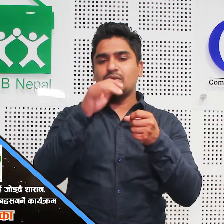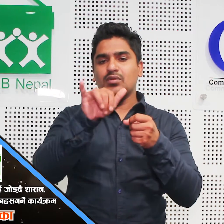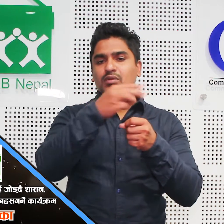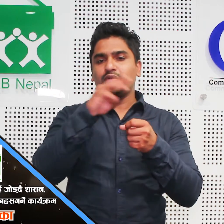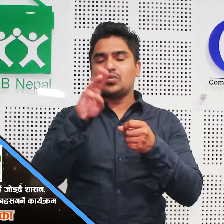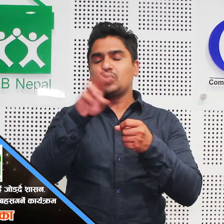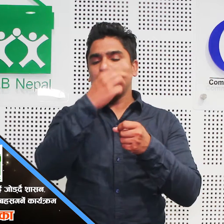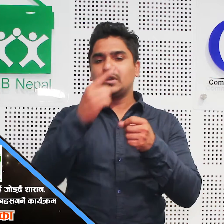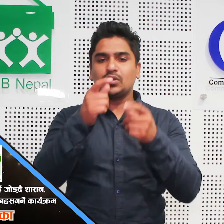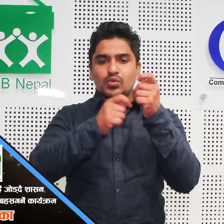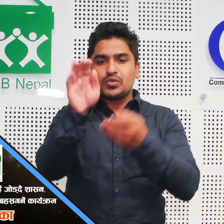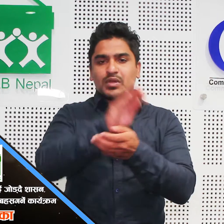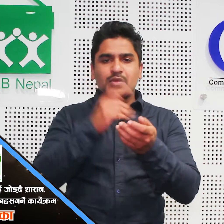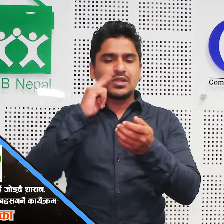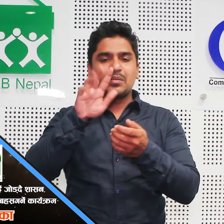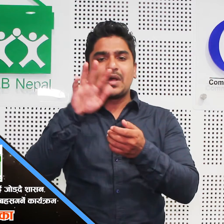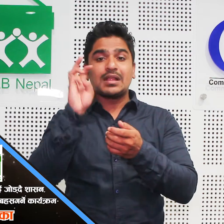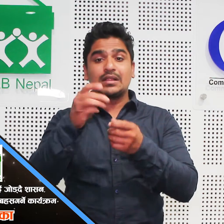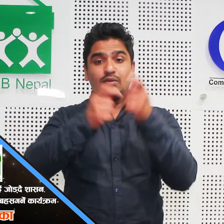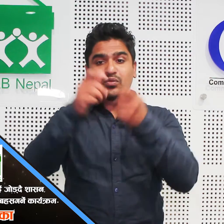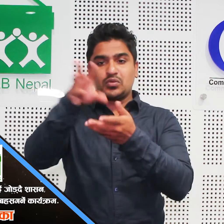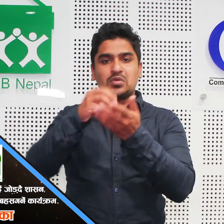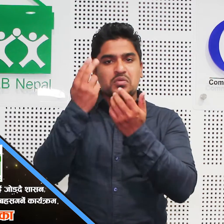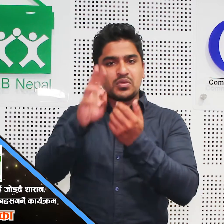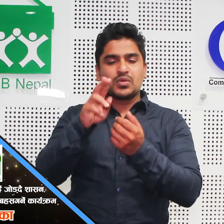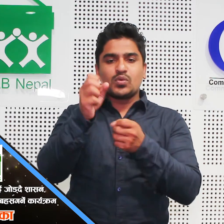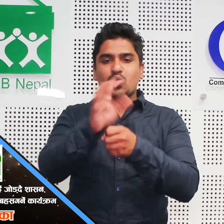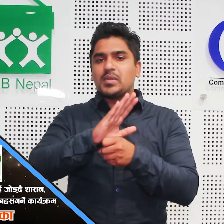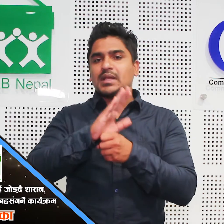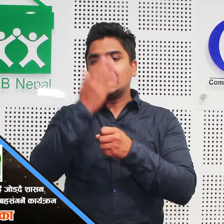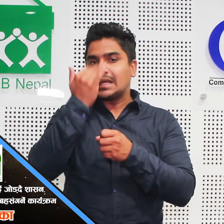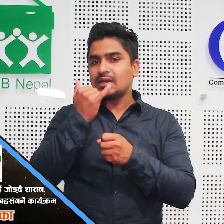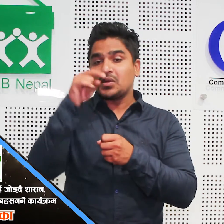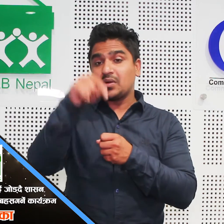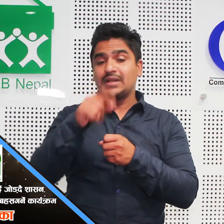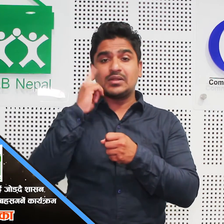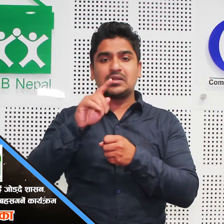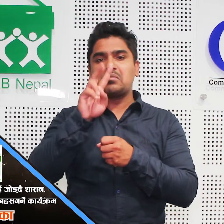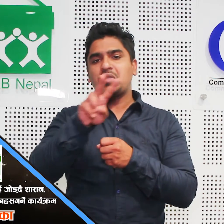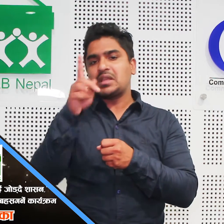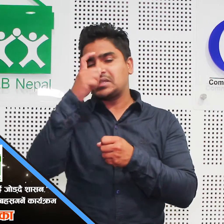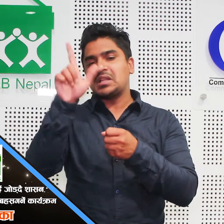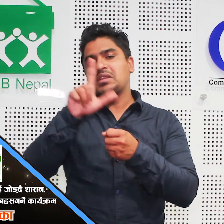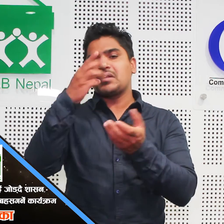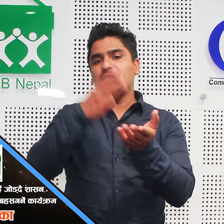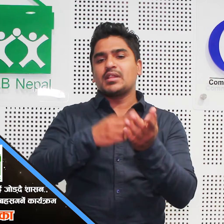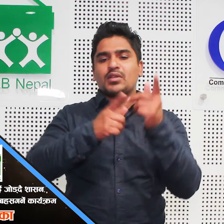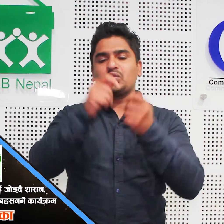सुरु सुरुमा दैनिक 5,000 लिटर दूध संकलन हुँदै आएकोमा कोभिड-19 कै कारण अहिले दैनिक 2,200 लिटर मात्र दूध संकलन हुने गरेको